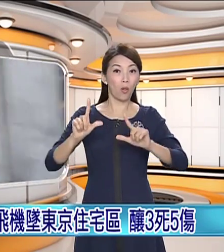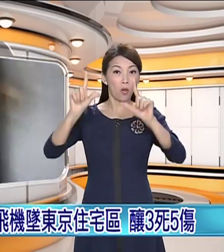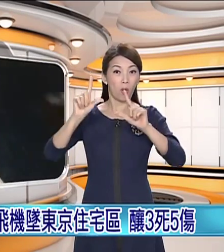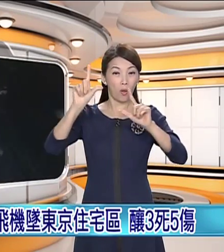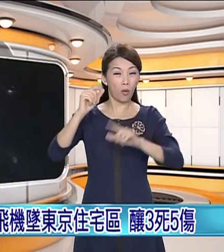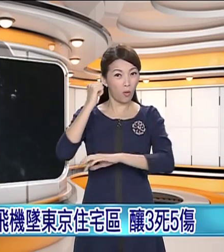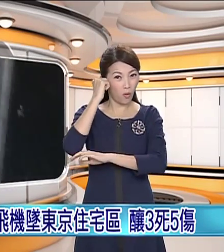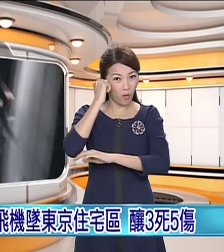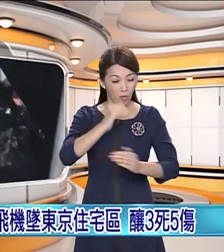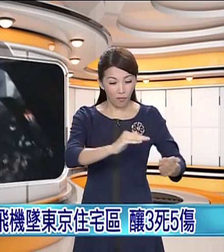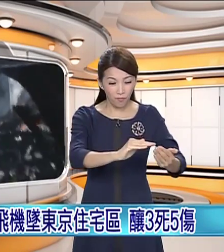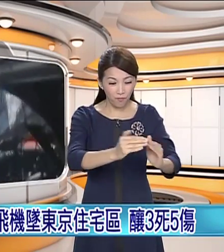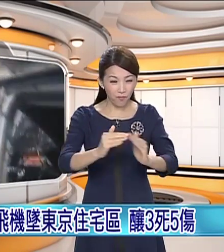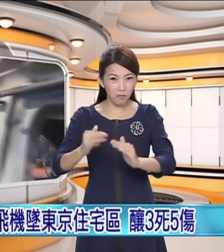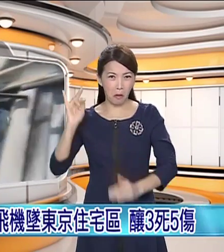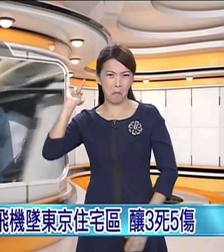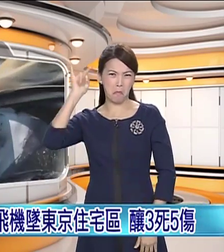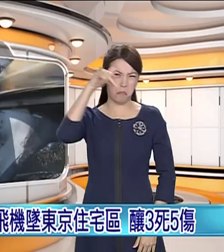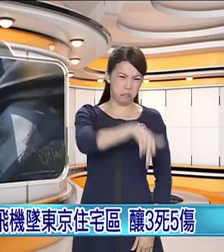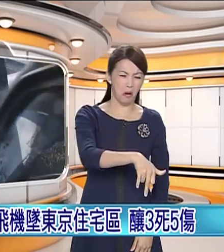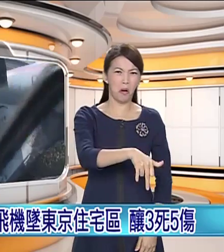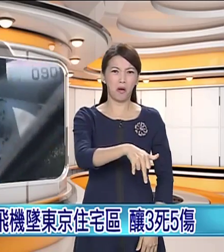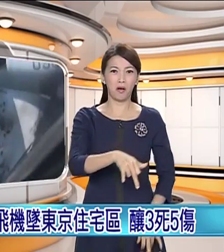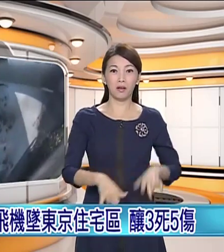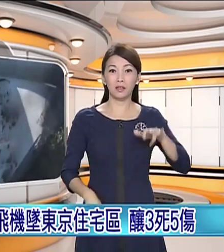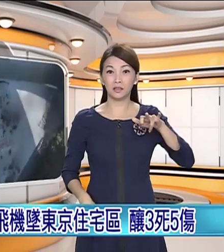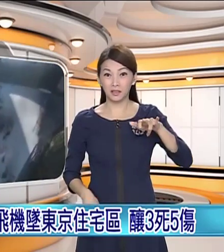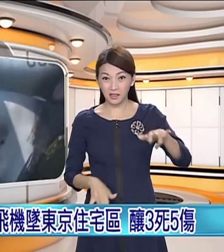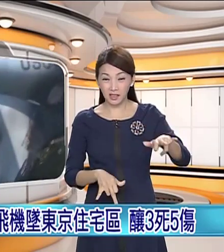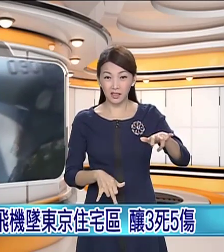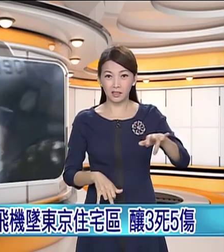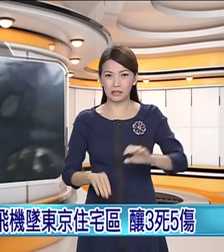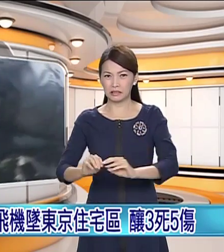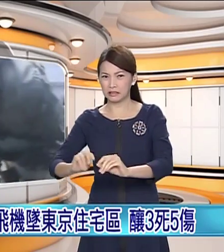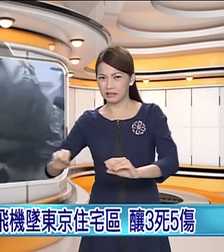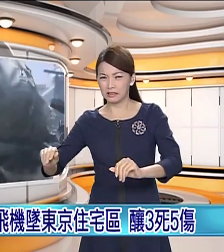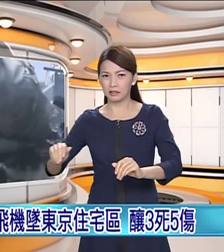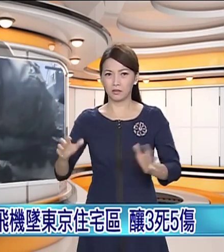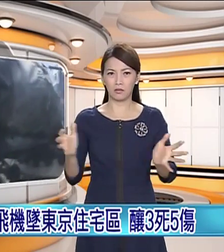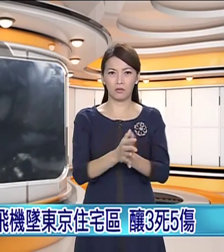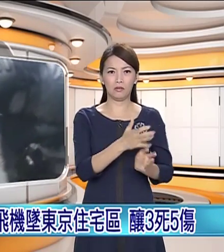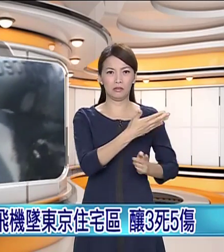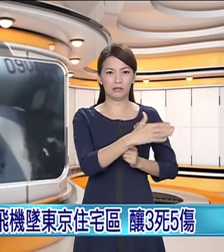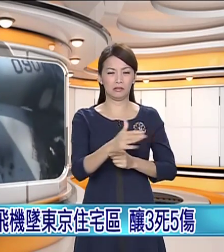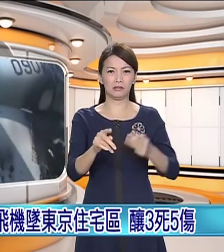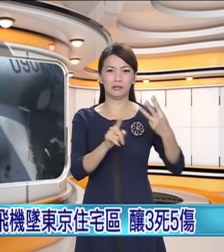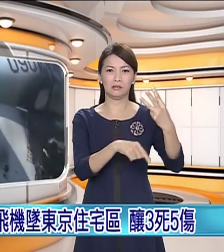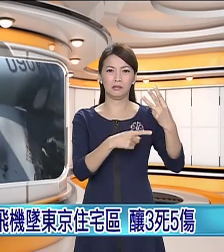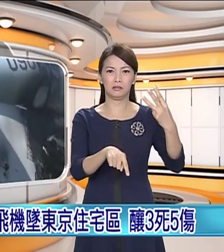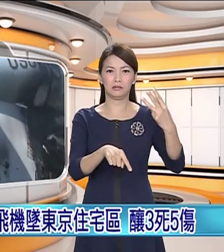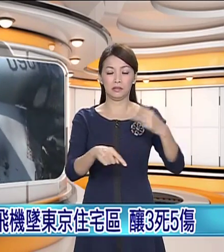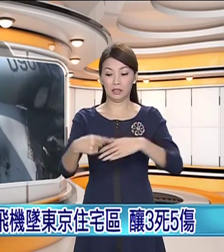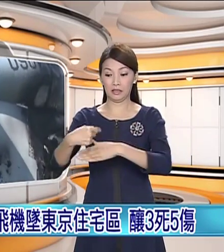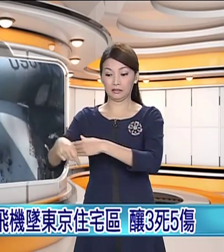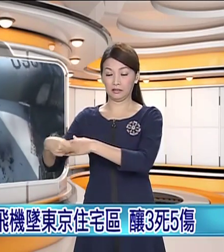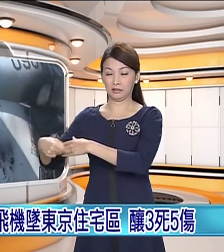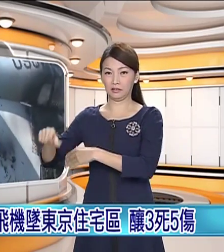毁在东京的住宅区，造成机上和地面总共三个人死亡，五个人受